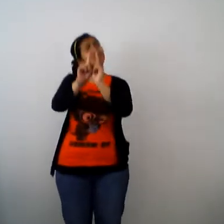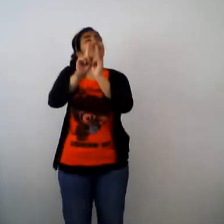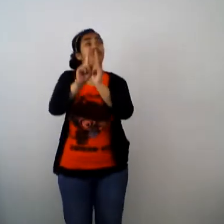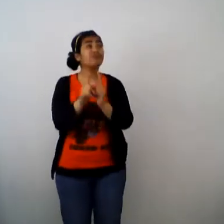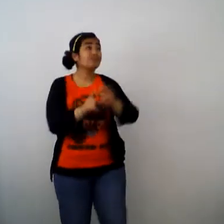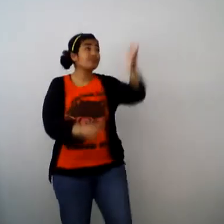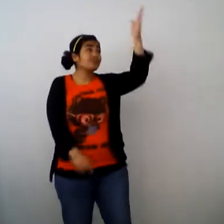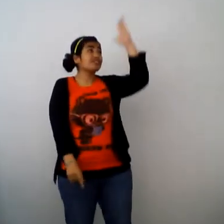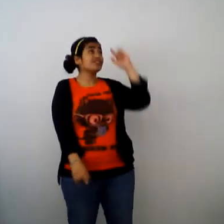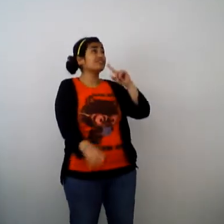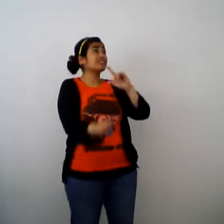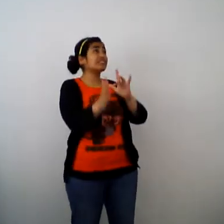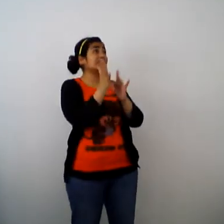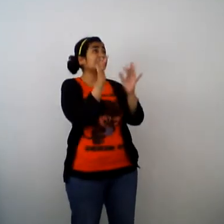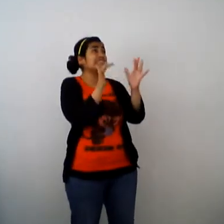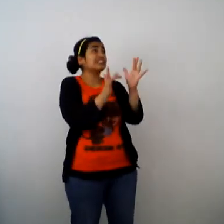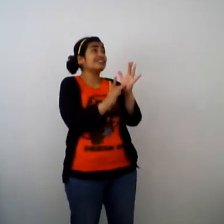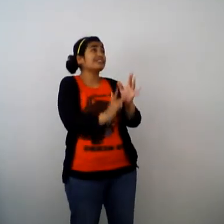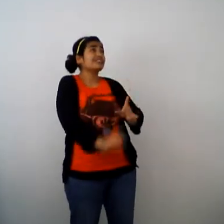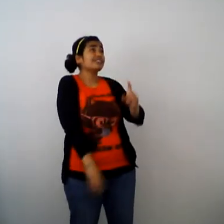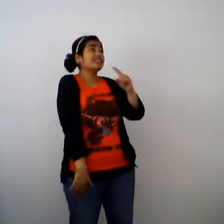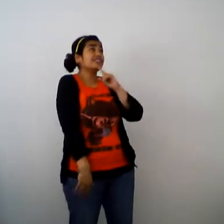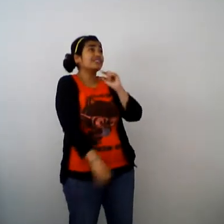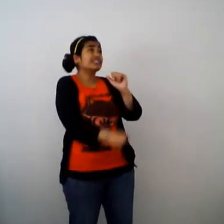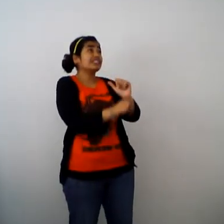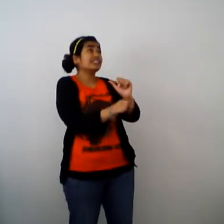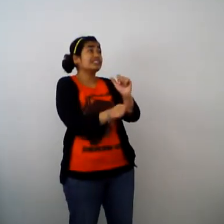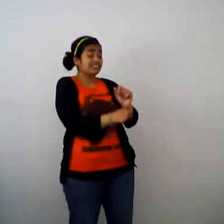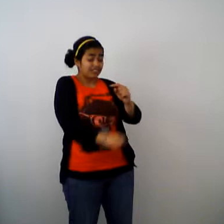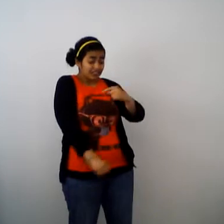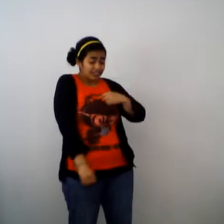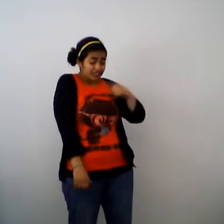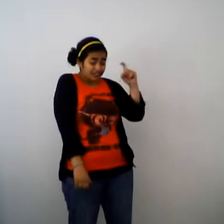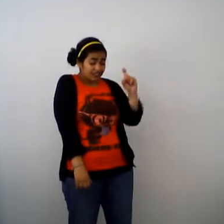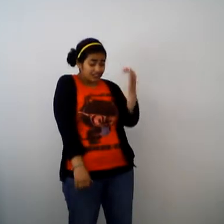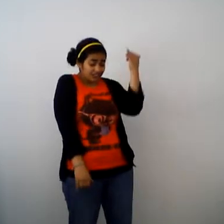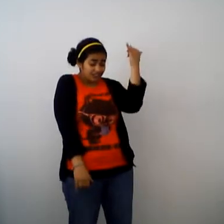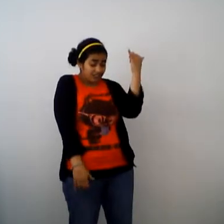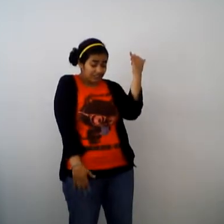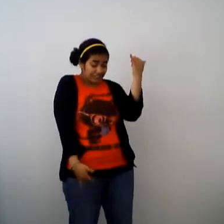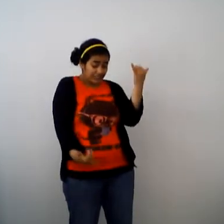Te necesito, Dios, te necesito, Dios, ahora mismo.